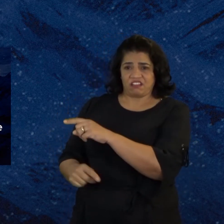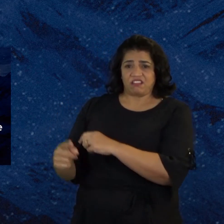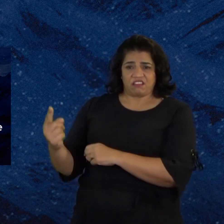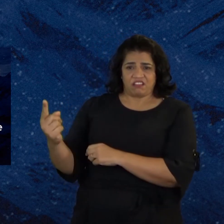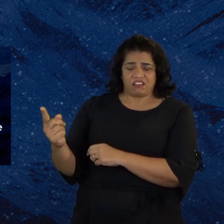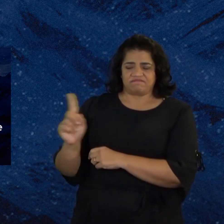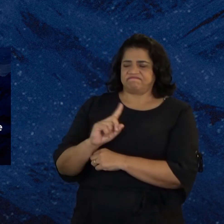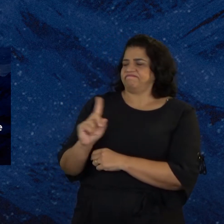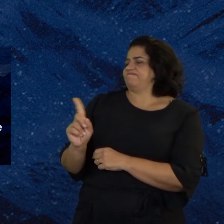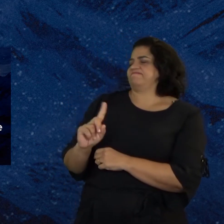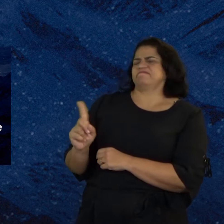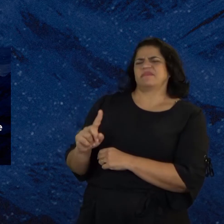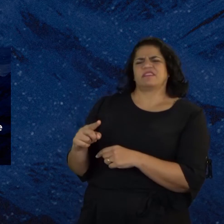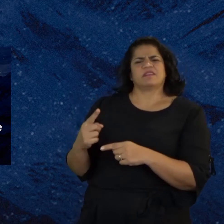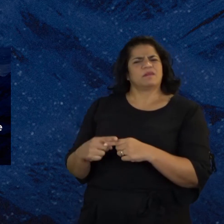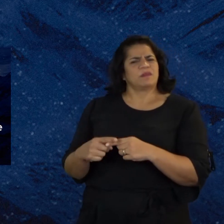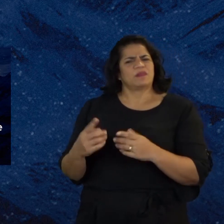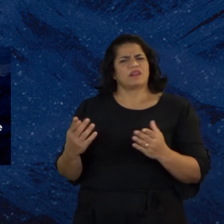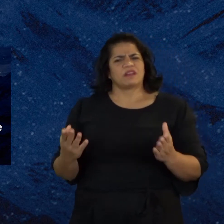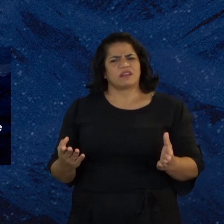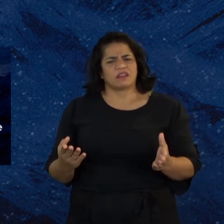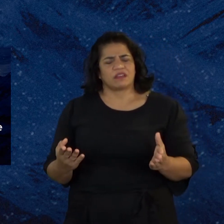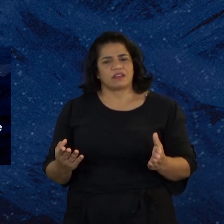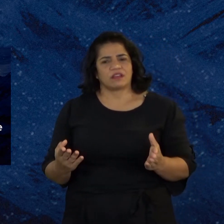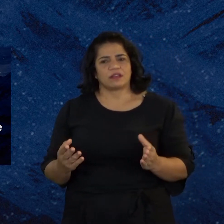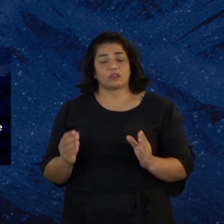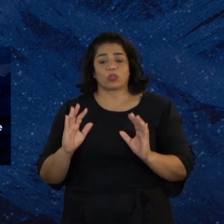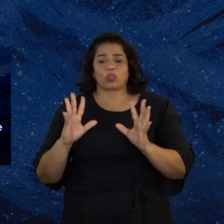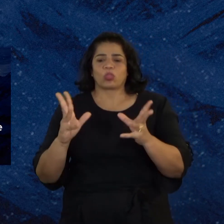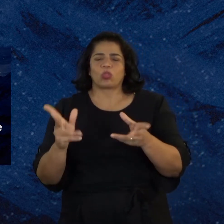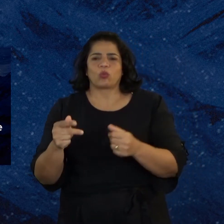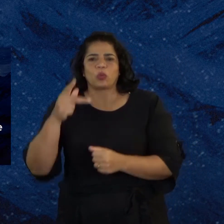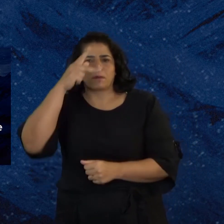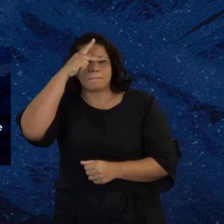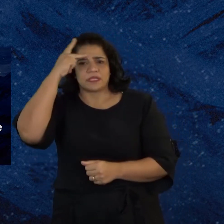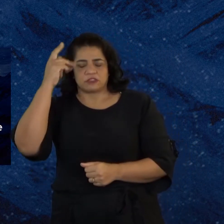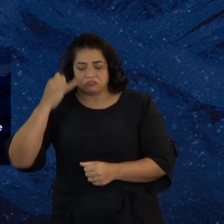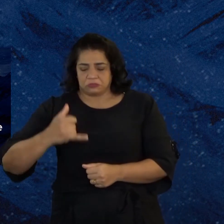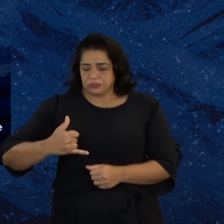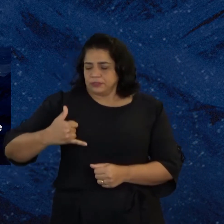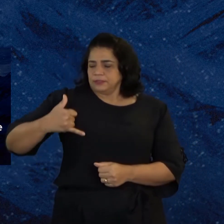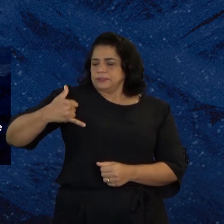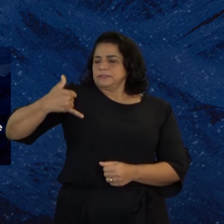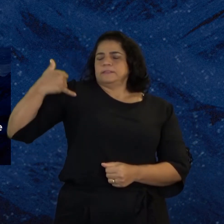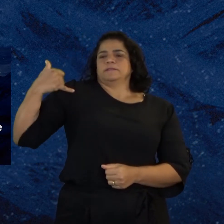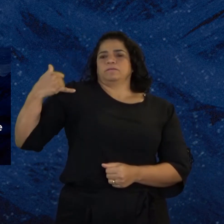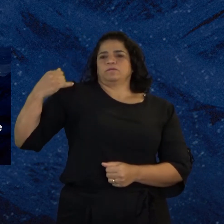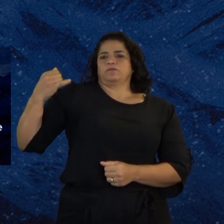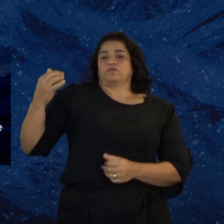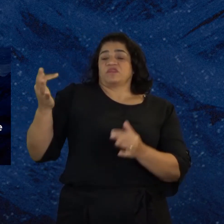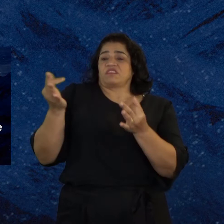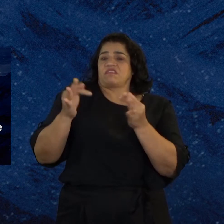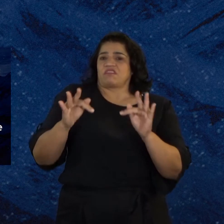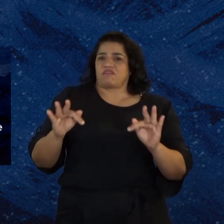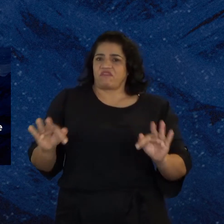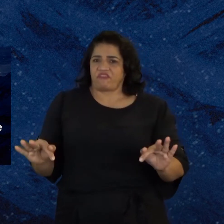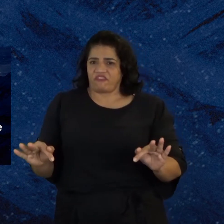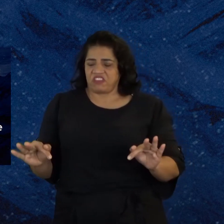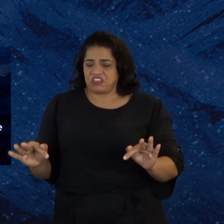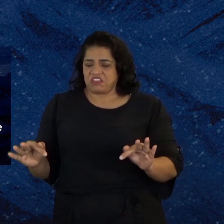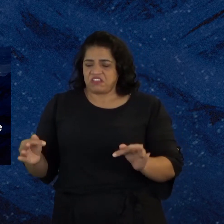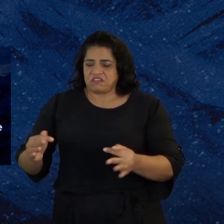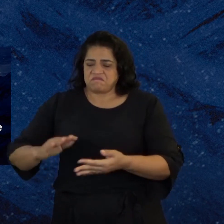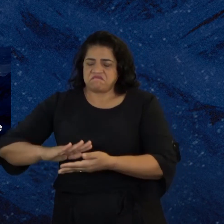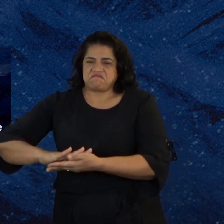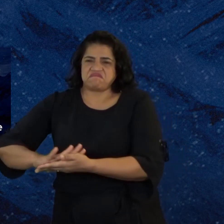porque todo o que se exalta será humilhado, mas o que se humilha